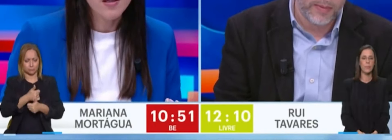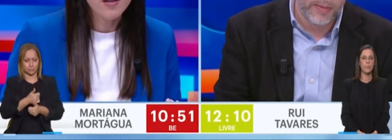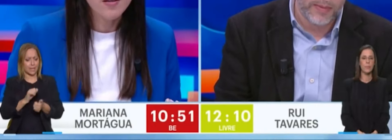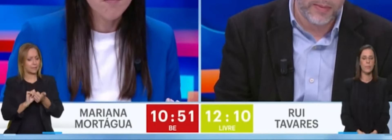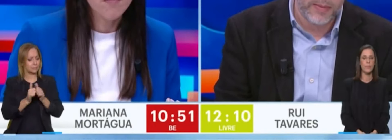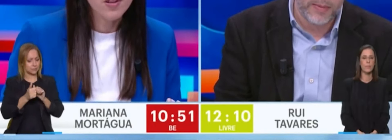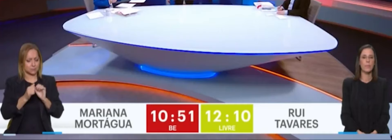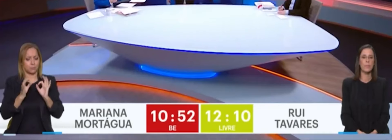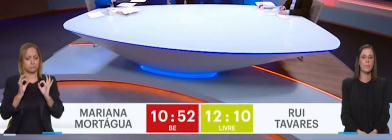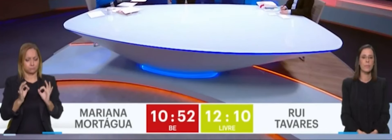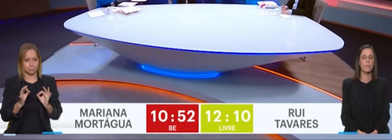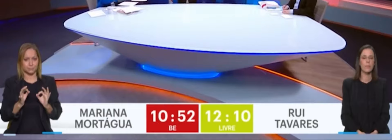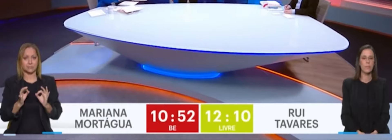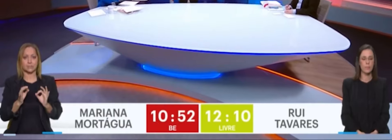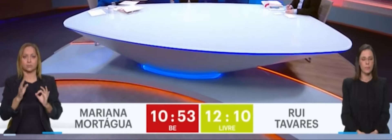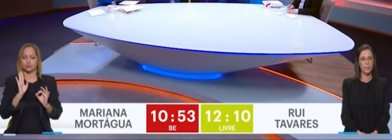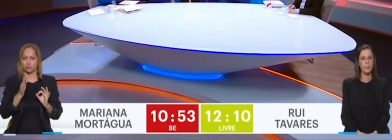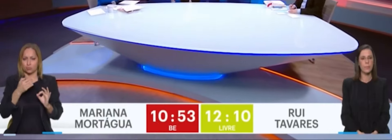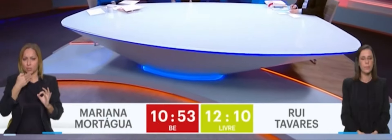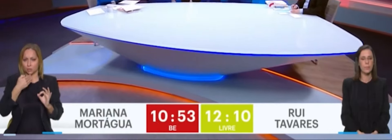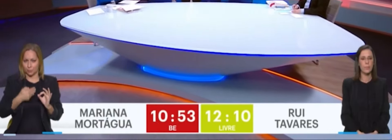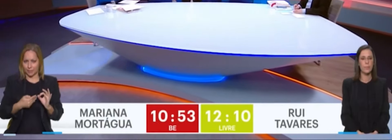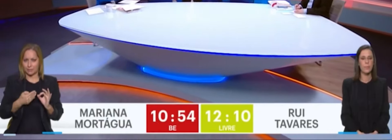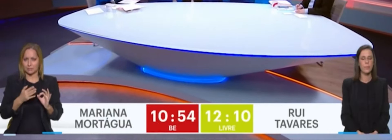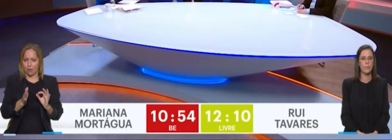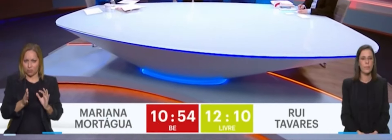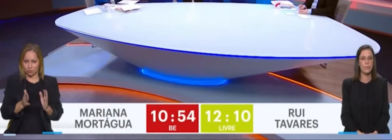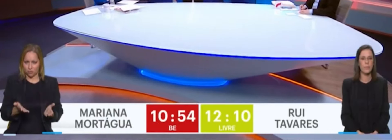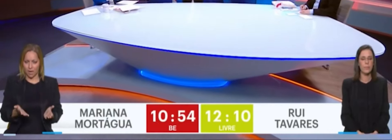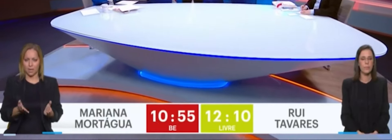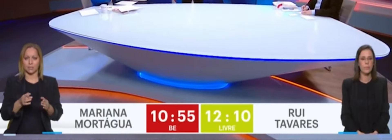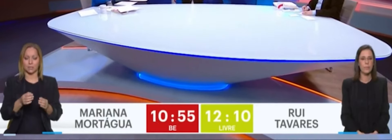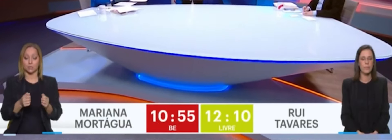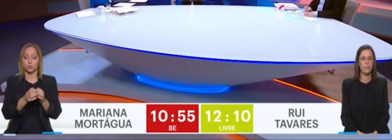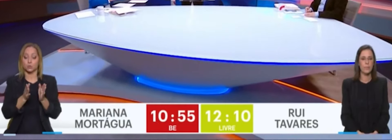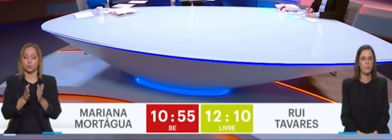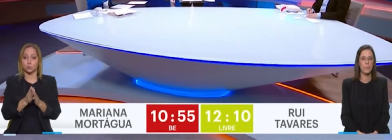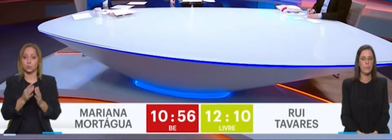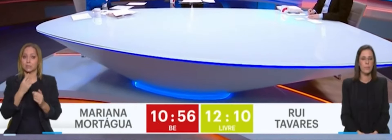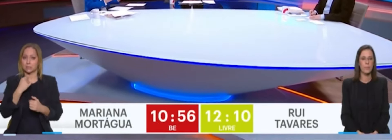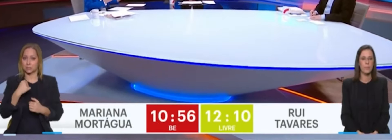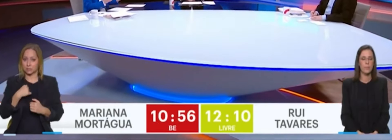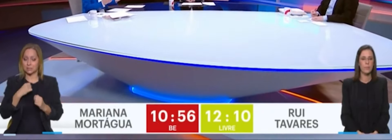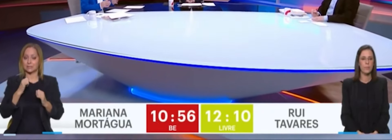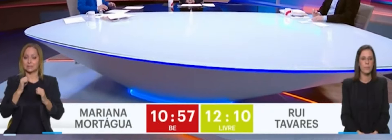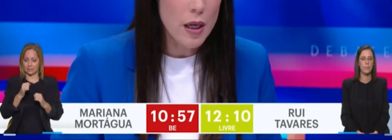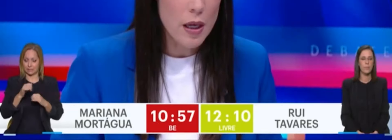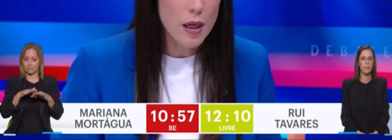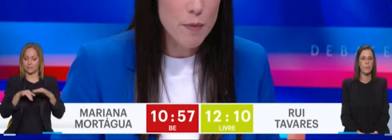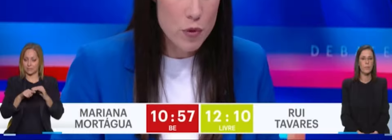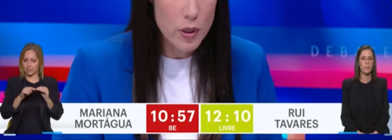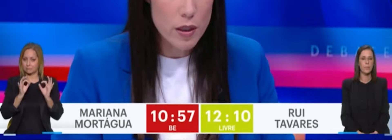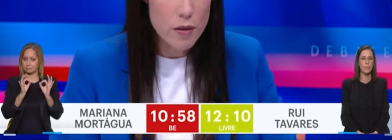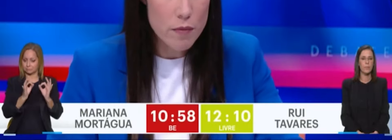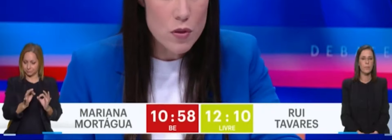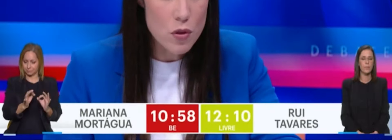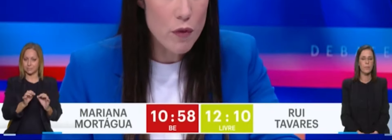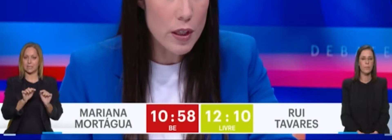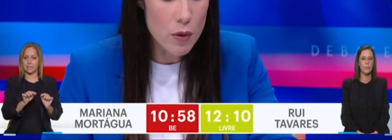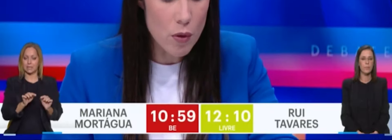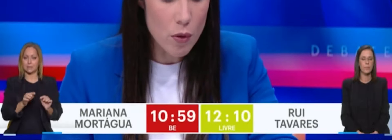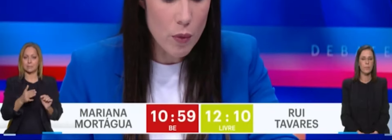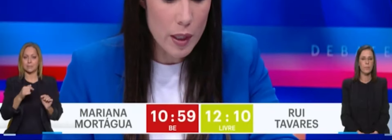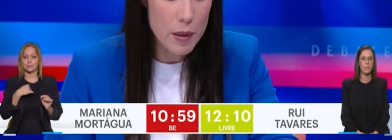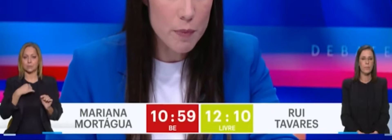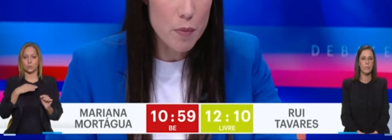eh e já há experiências sobre isso e portanto tudo nos diz que devem ser alargados e devemos caminhar para aí e mas eu queria só